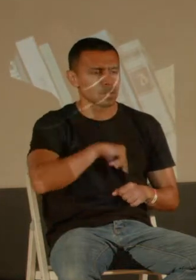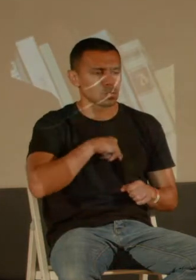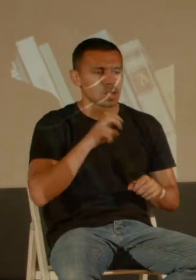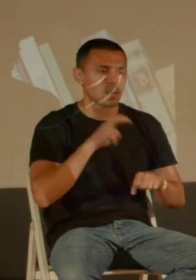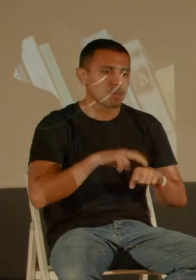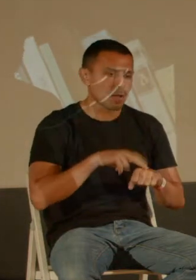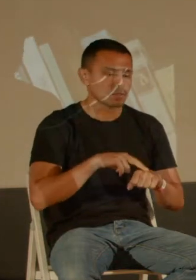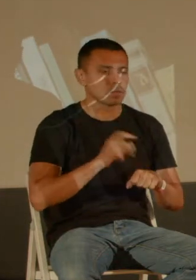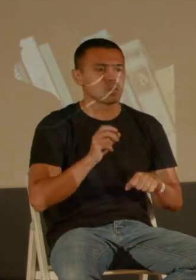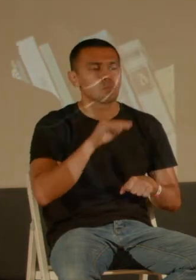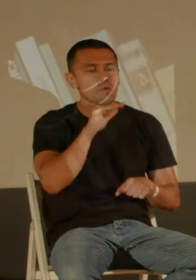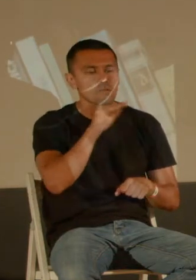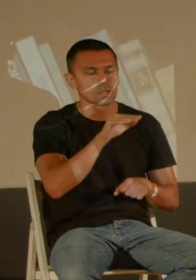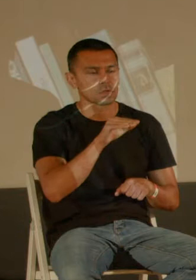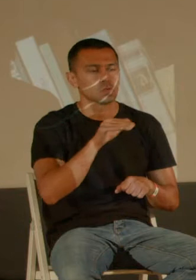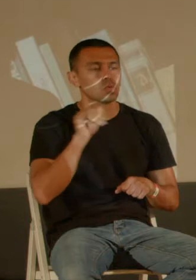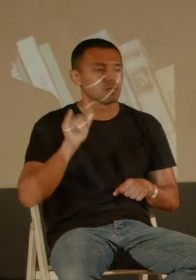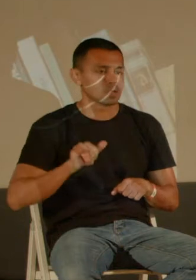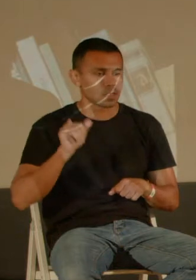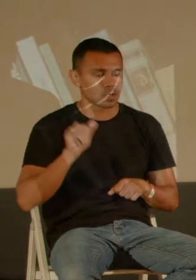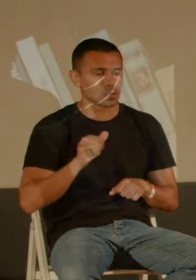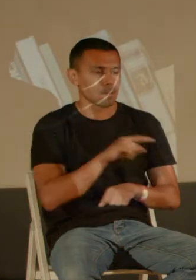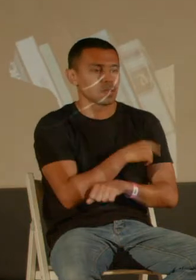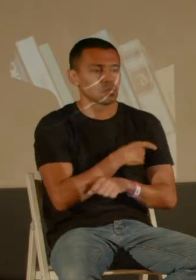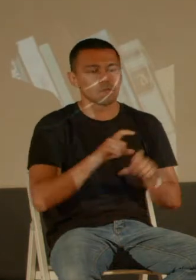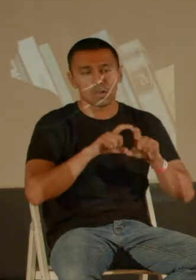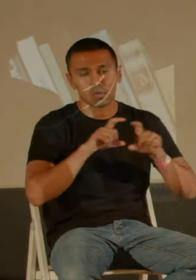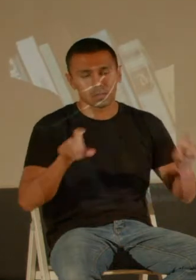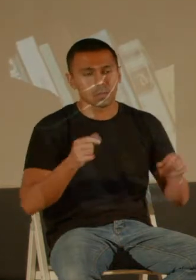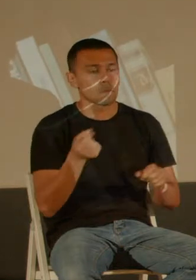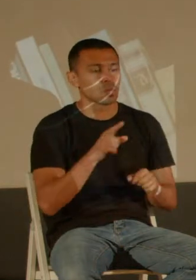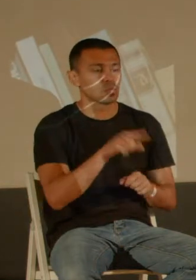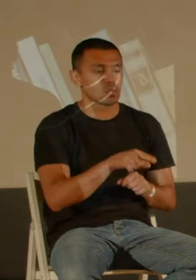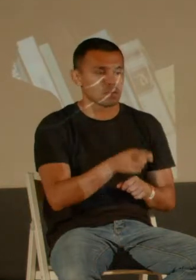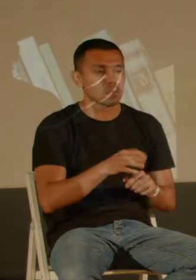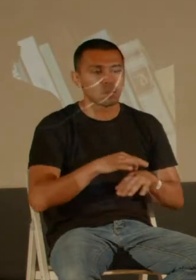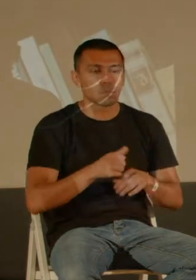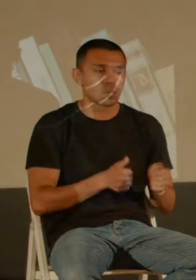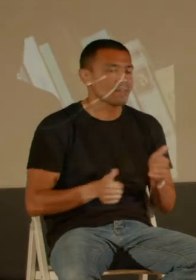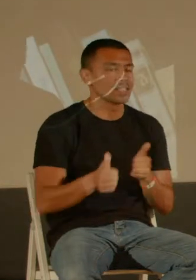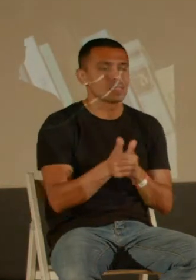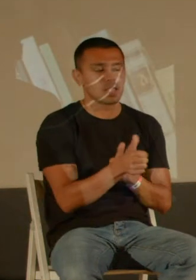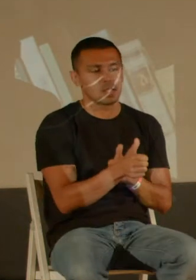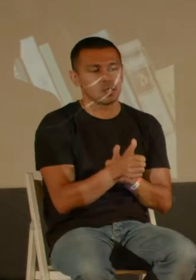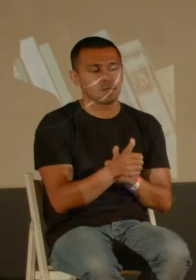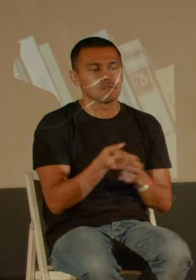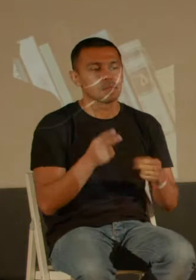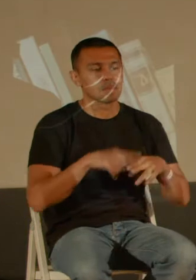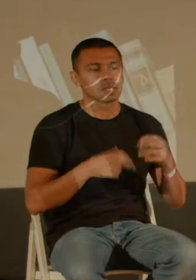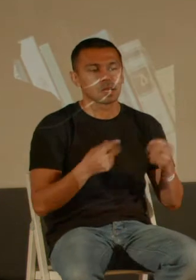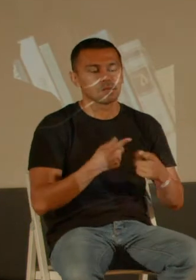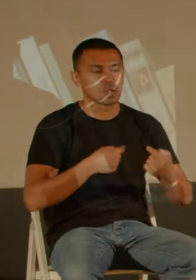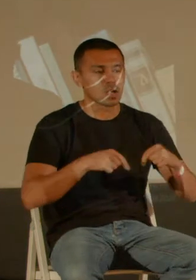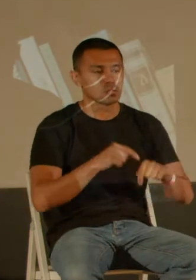психотерапевт, психіатр і професор Бостонського університету, медфакультету. Мало того, він провідний спеціаліст в